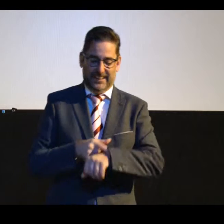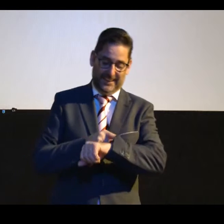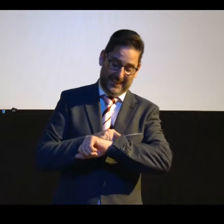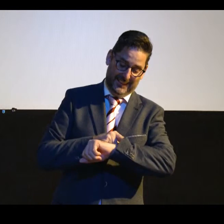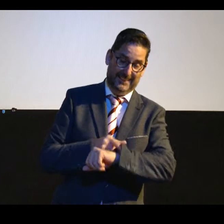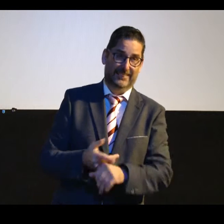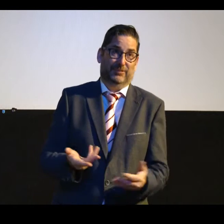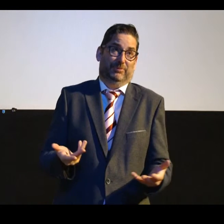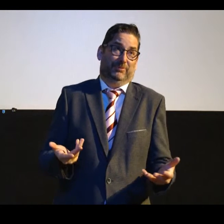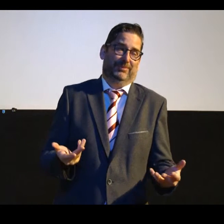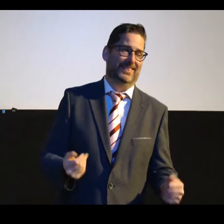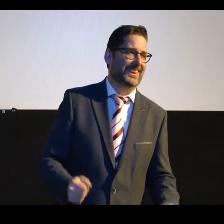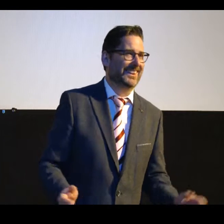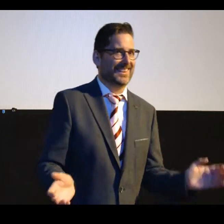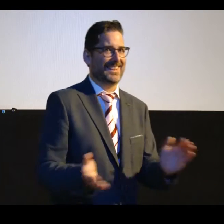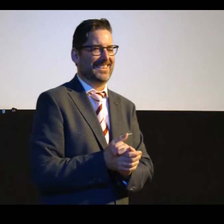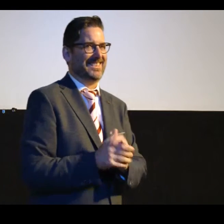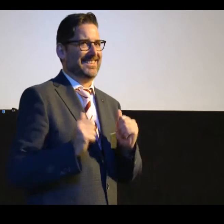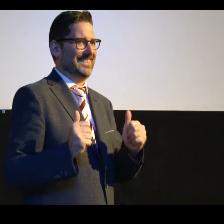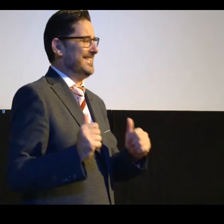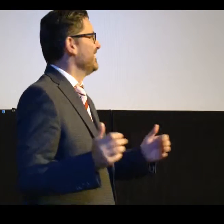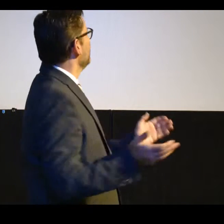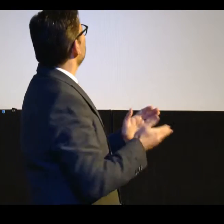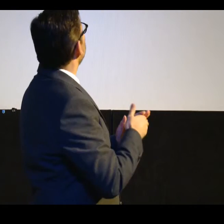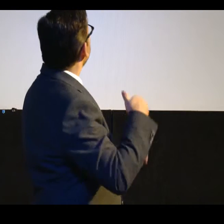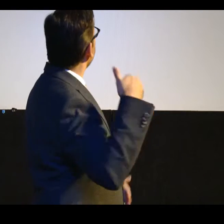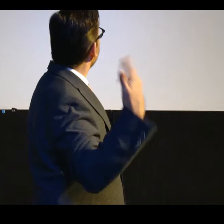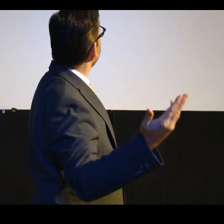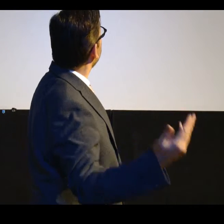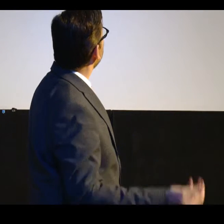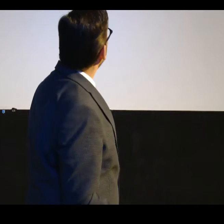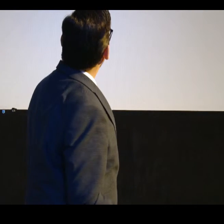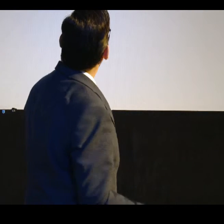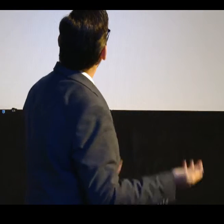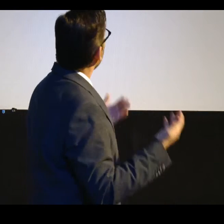porque llevamos dos días de intenso trabajo. Pero bueno, las obligaciones apremian.